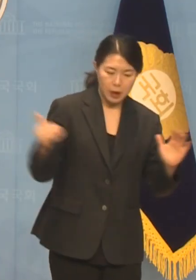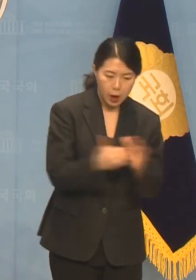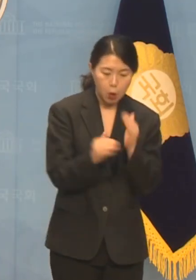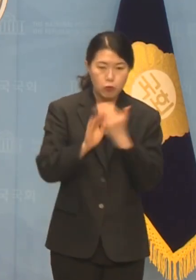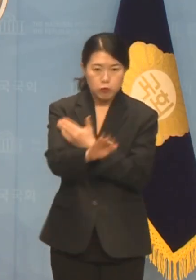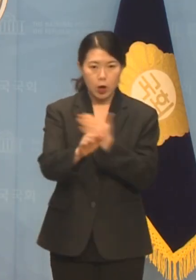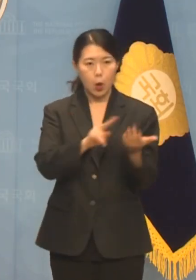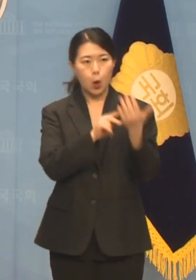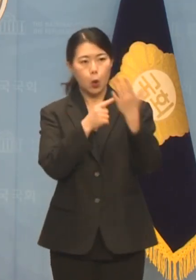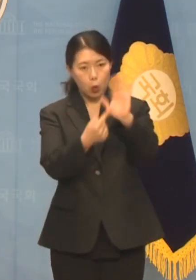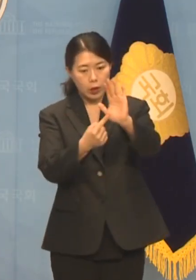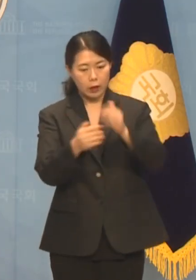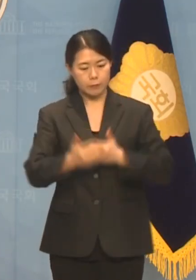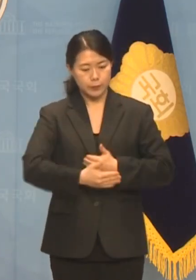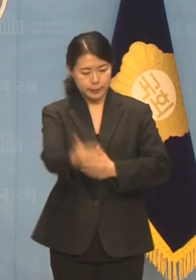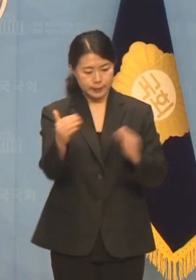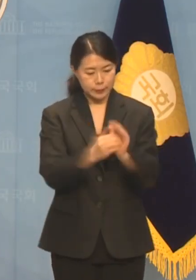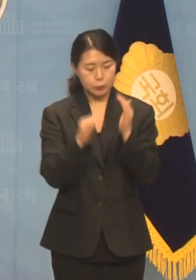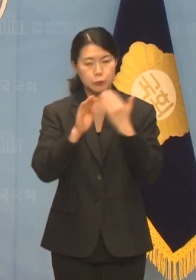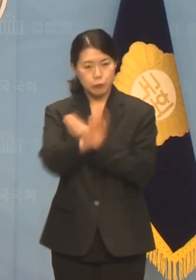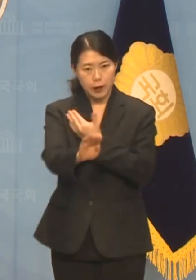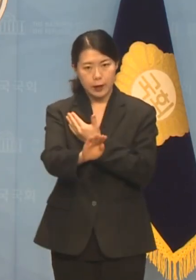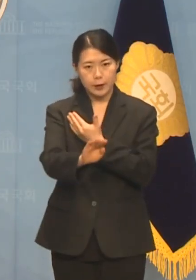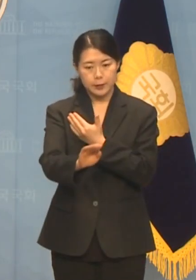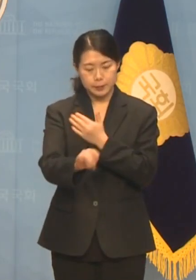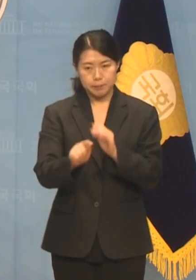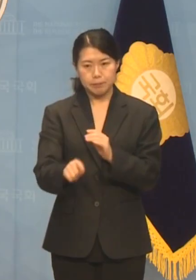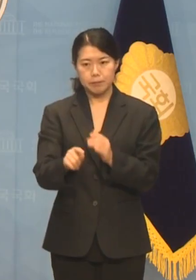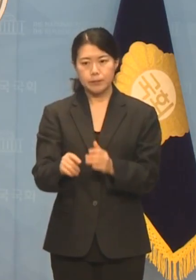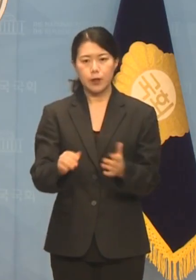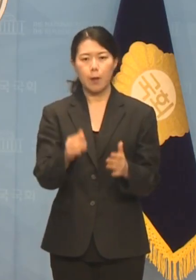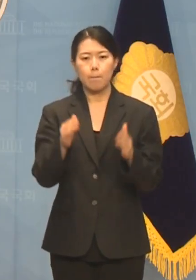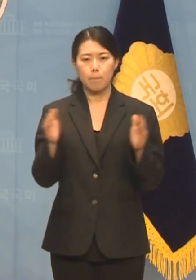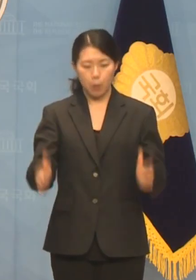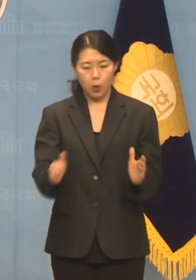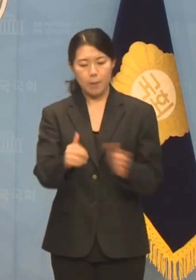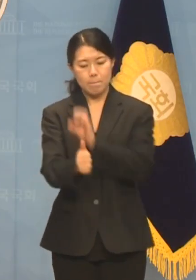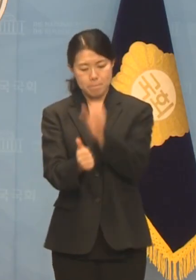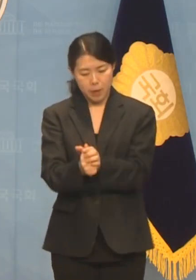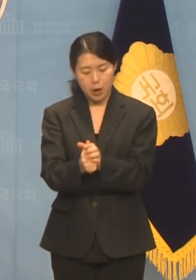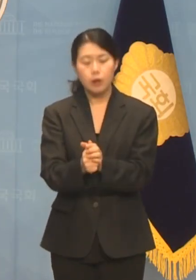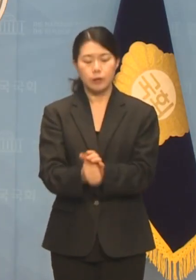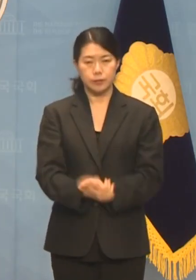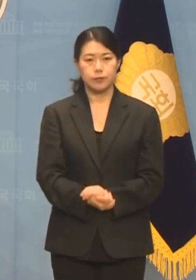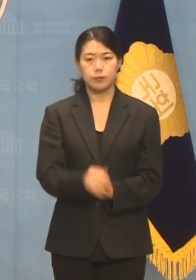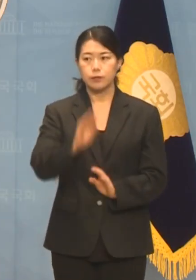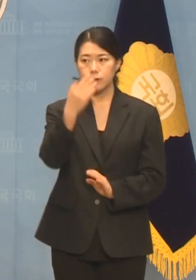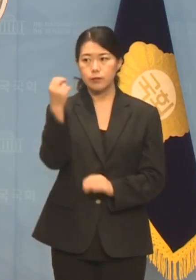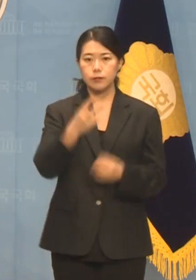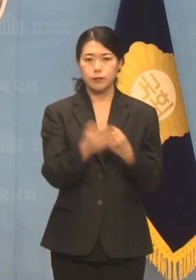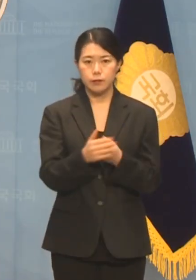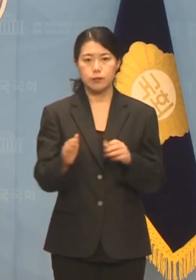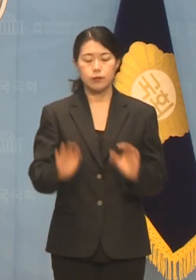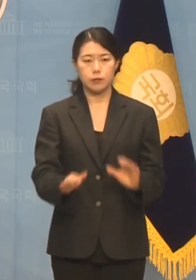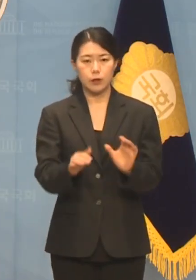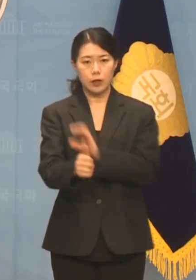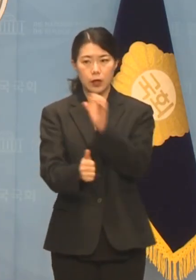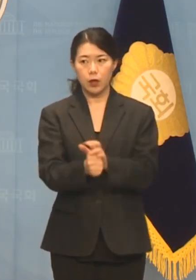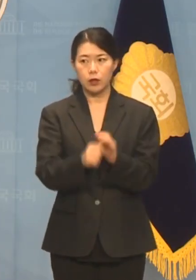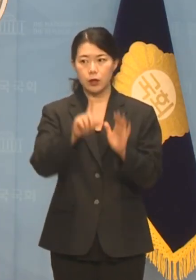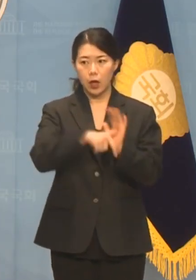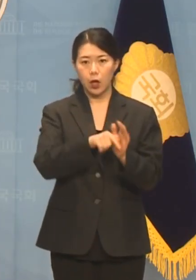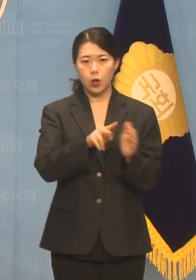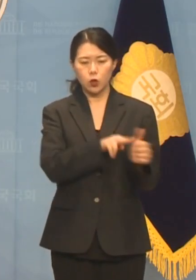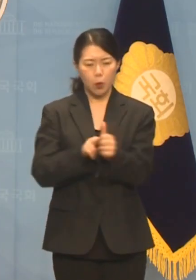공개 절차까지 거친 이후에 이관 조치가 되도록 규정함으로써 대통령 기록관으로의 이관이